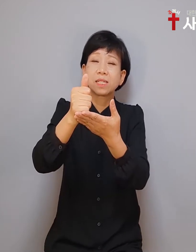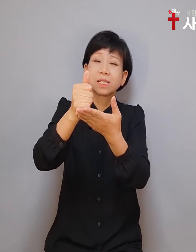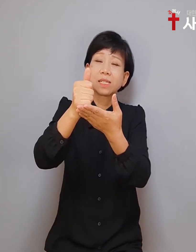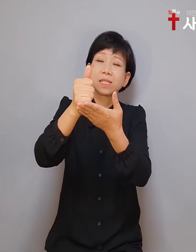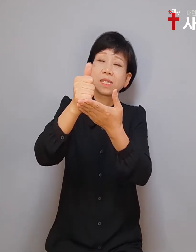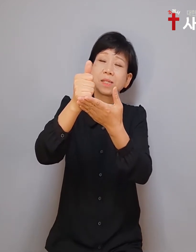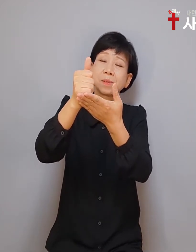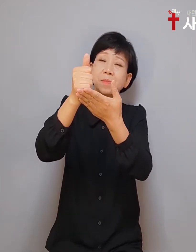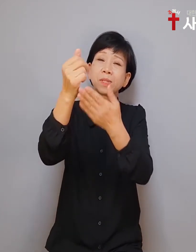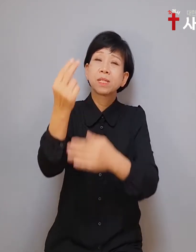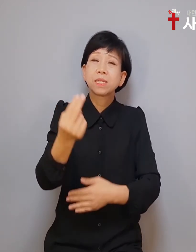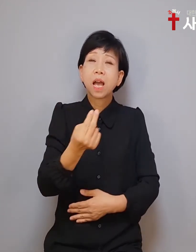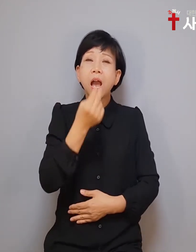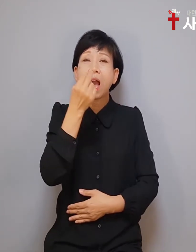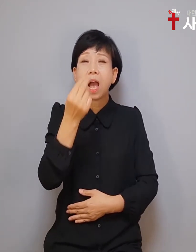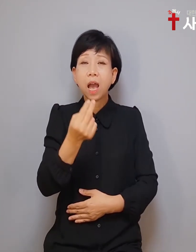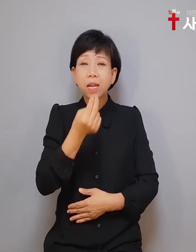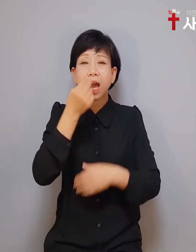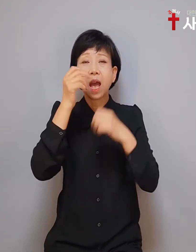하나님